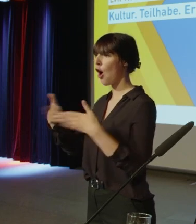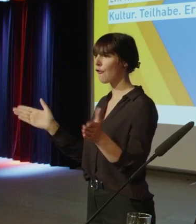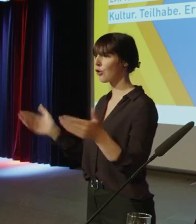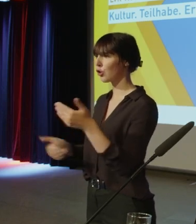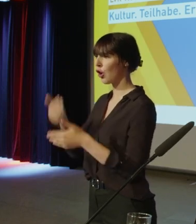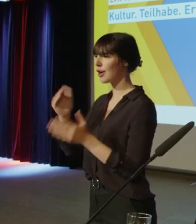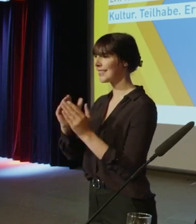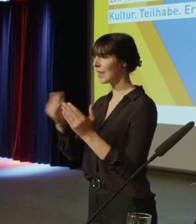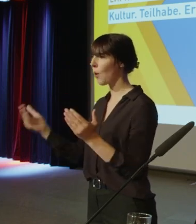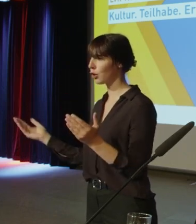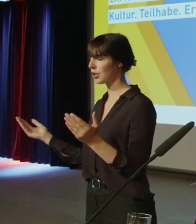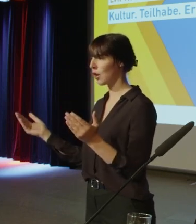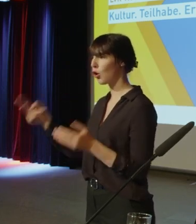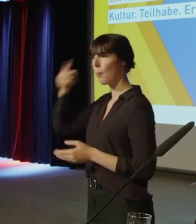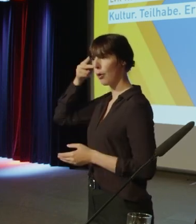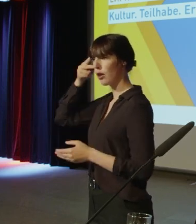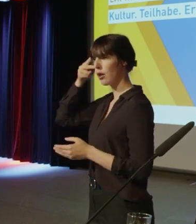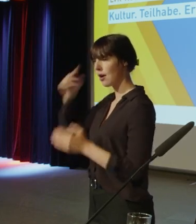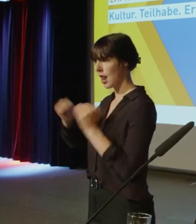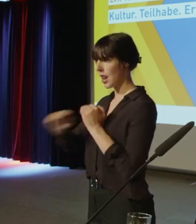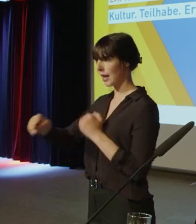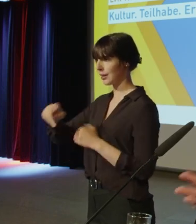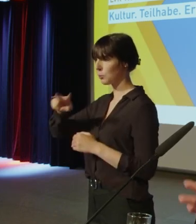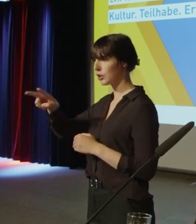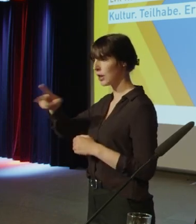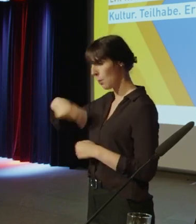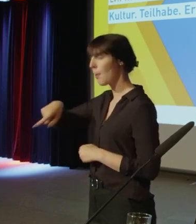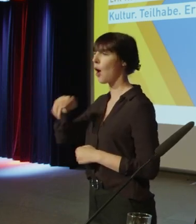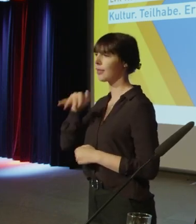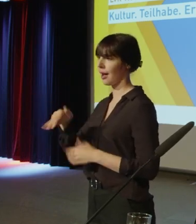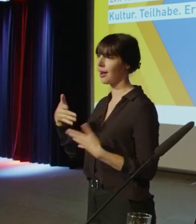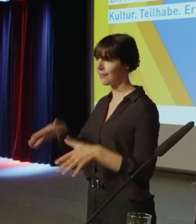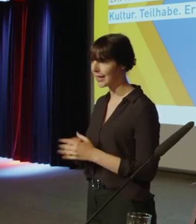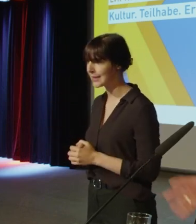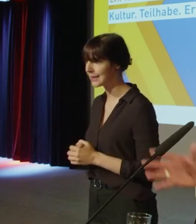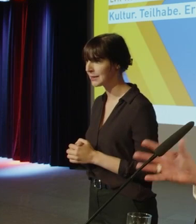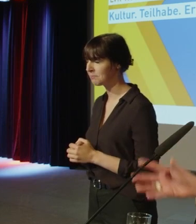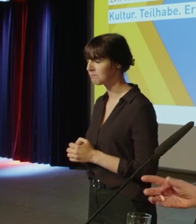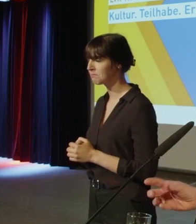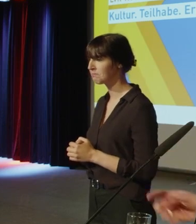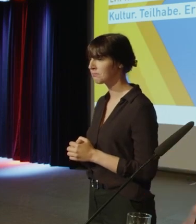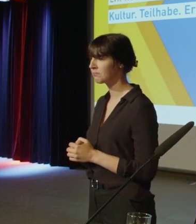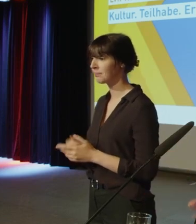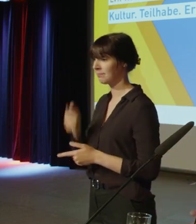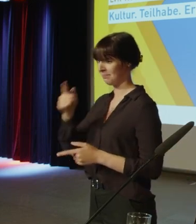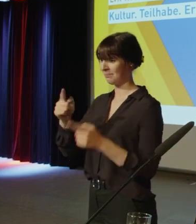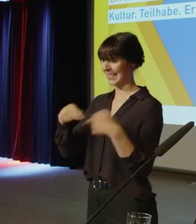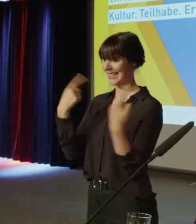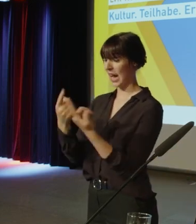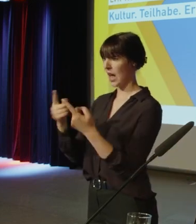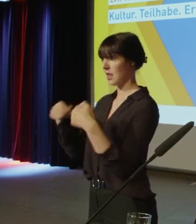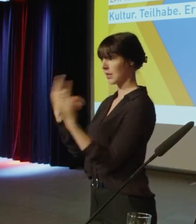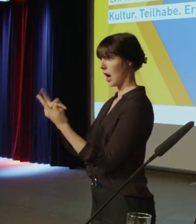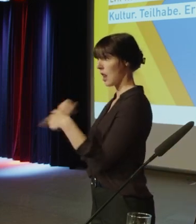im Rheinischen Landesmuseum in Bonn. Und für diejenigen, die noch nicht da waren, das ist so, dass in jedem Saal auch ein